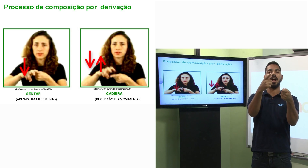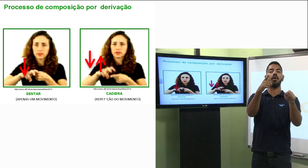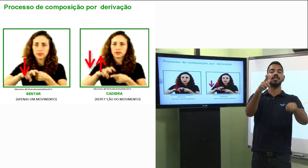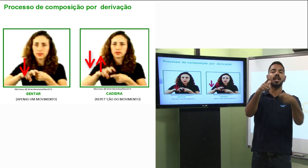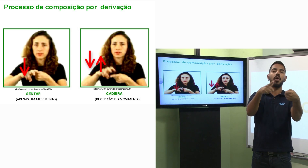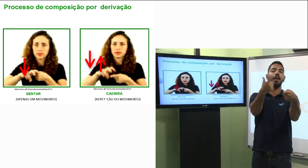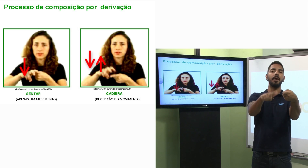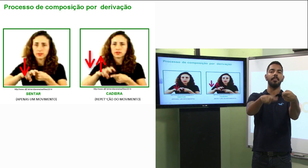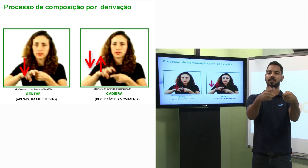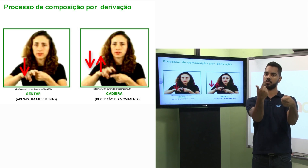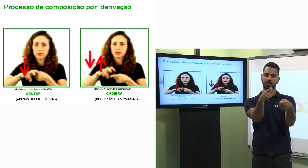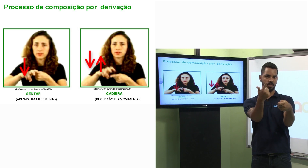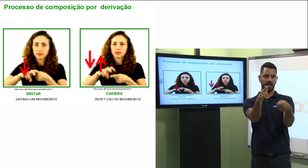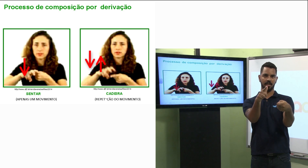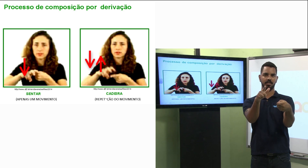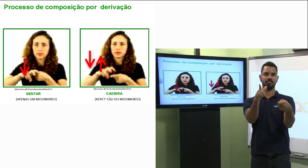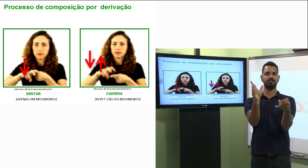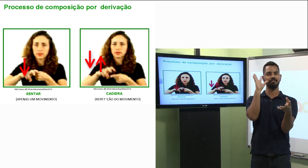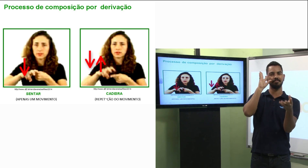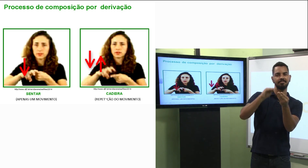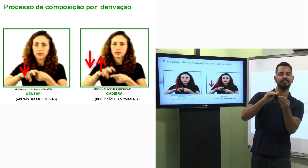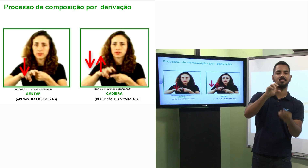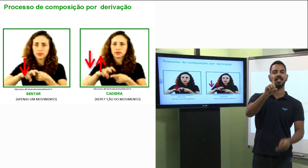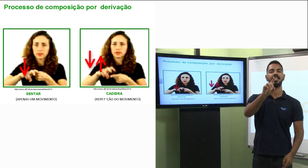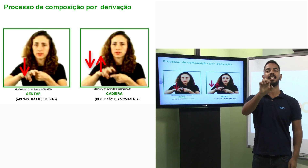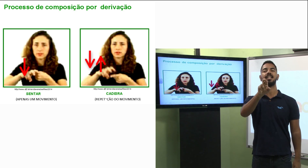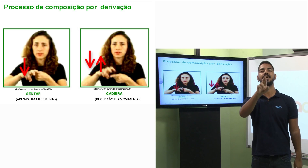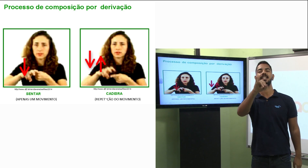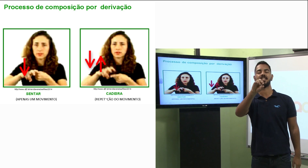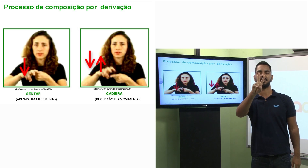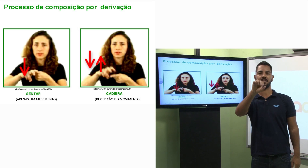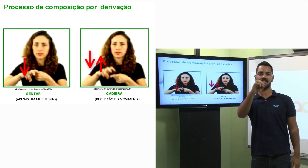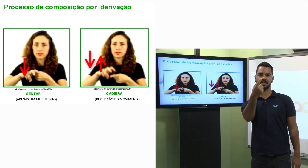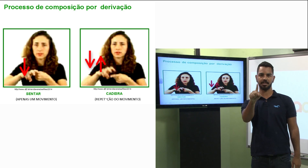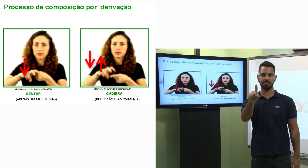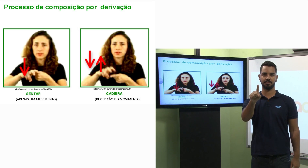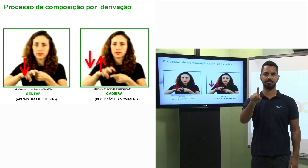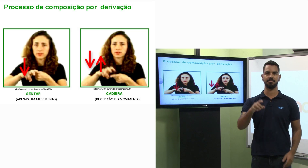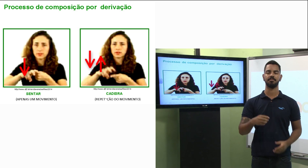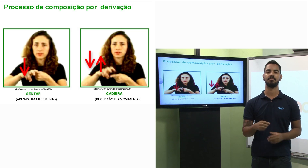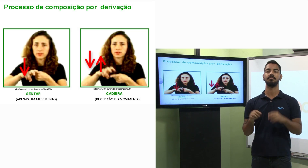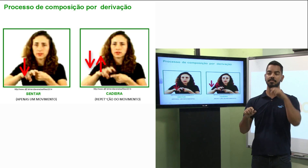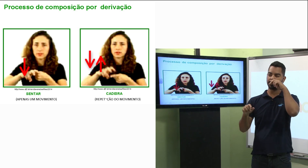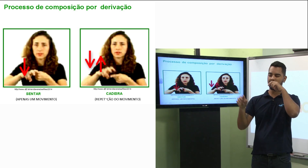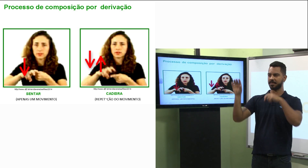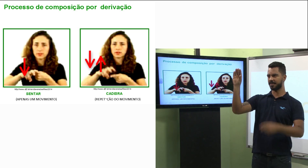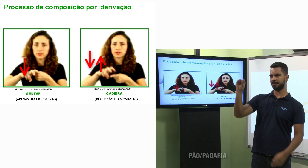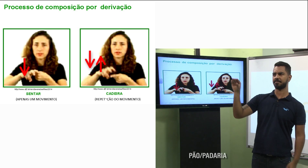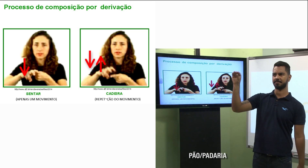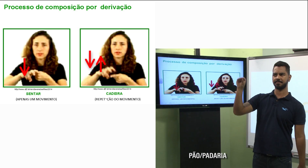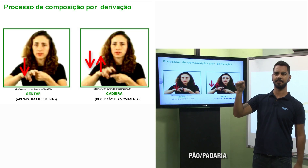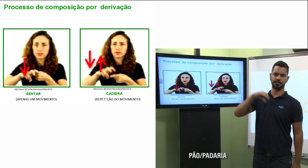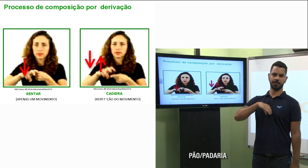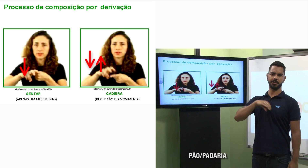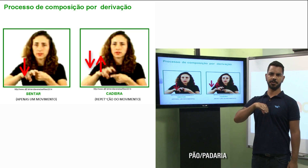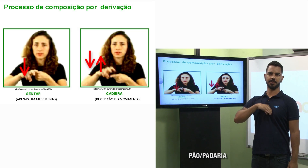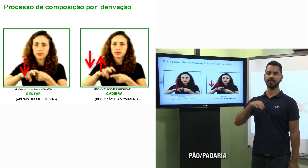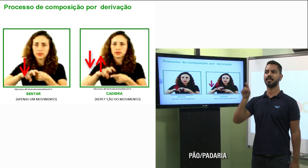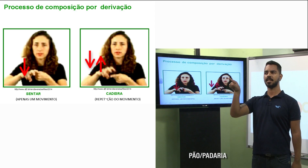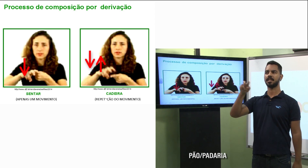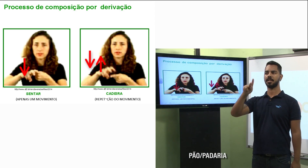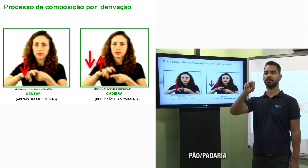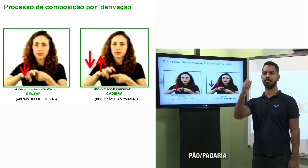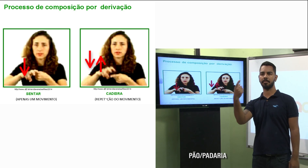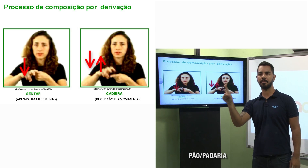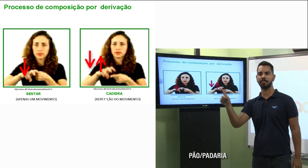você já deve ter observado na língua portuguesa que várias palavras vêm a derivar de outras. Por exemplo, pão, padaria,